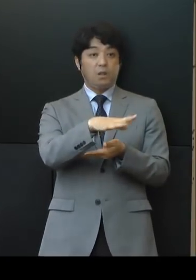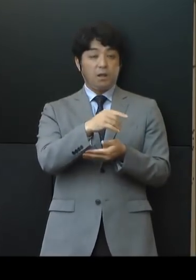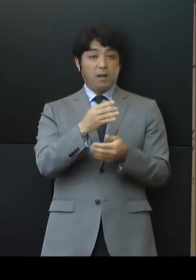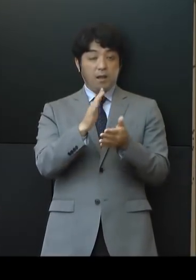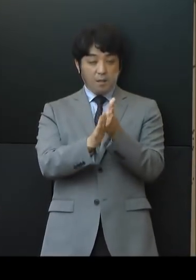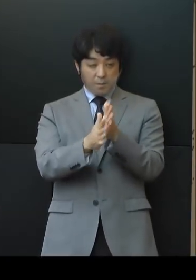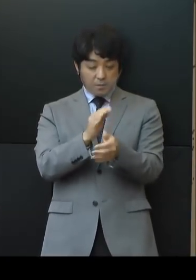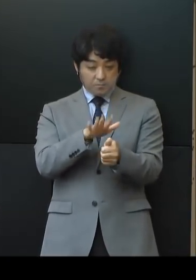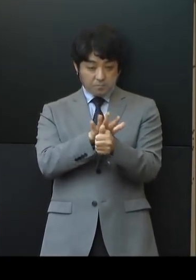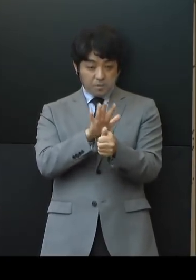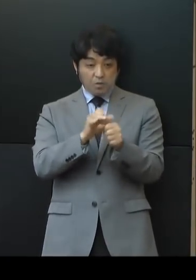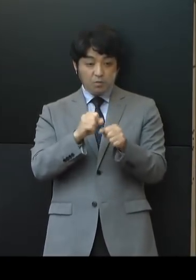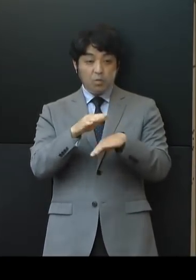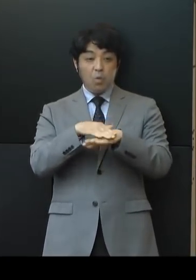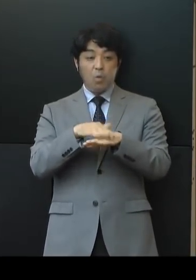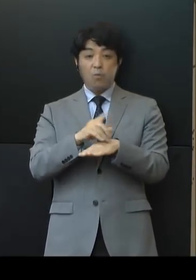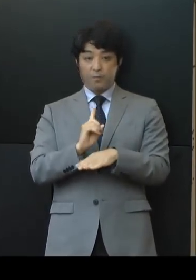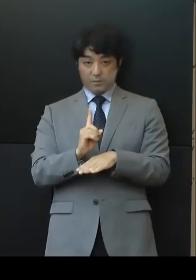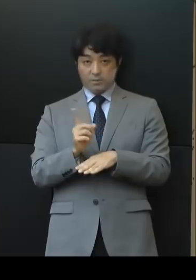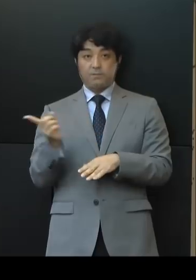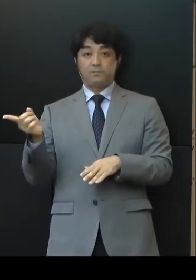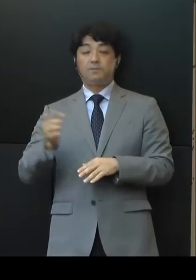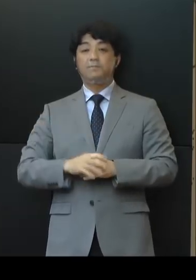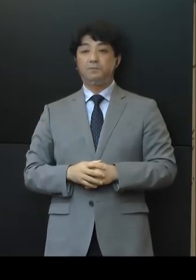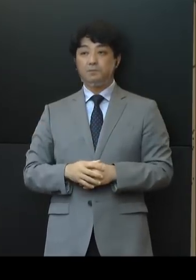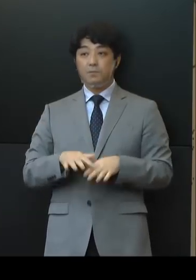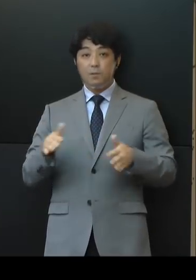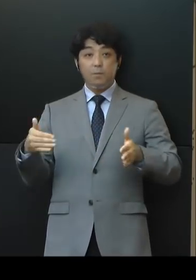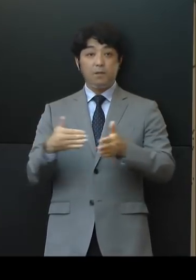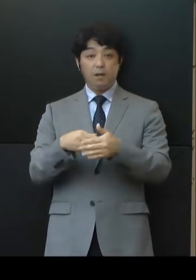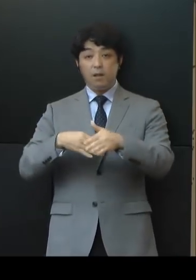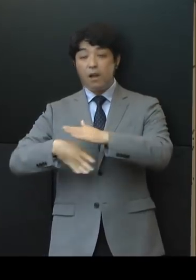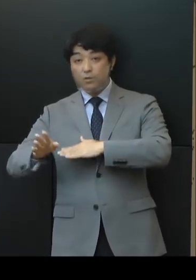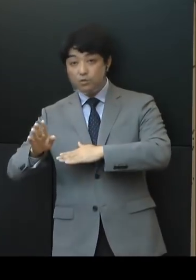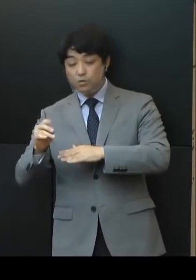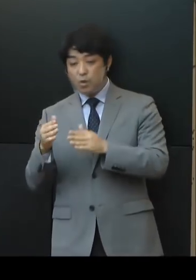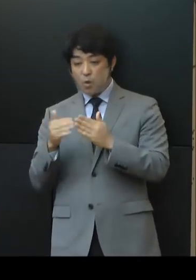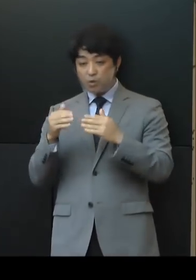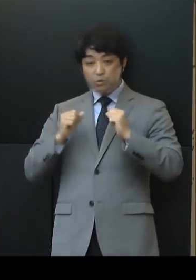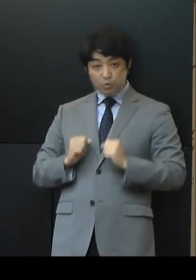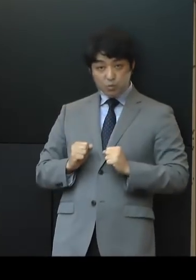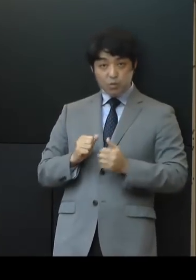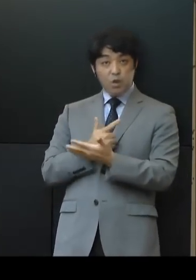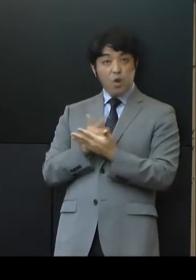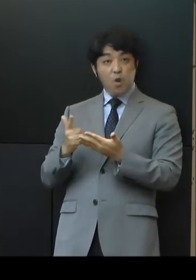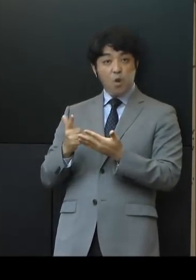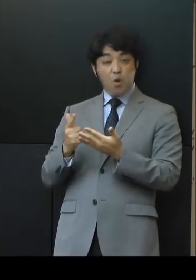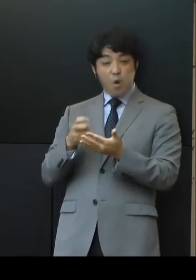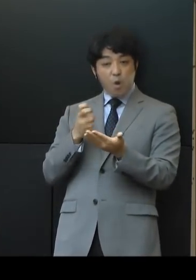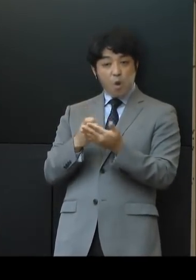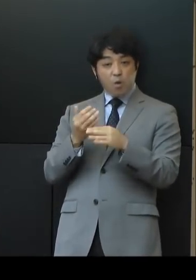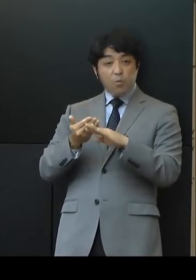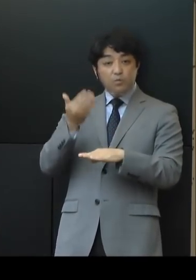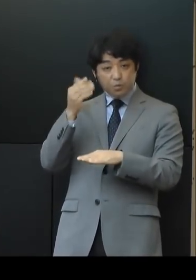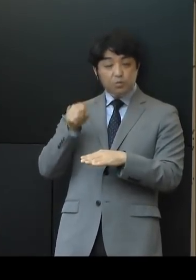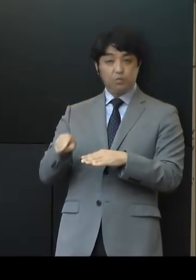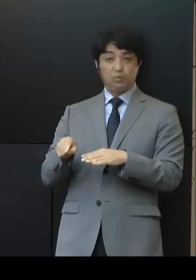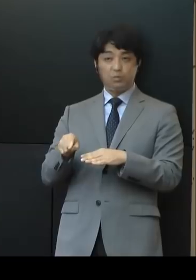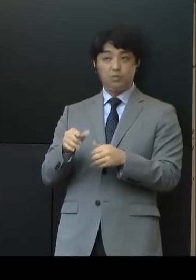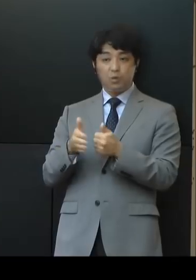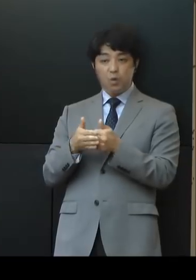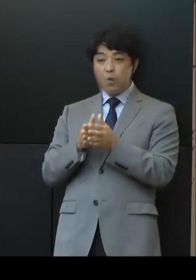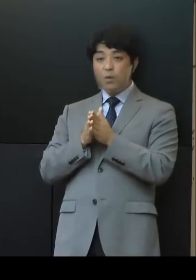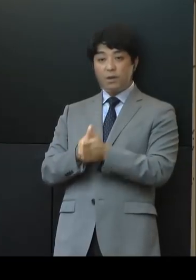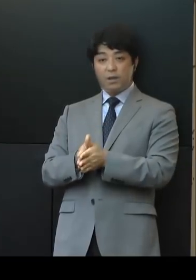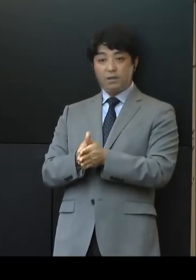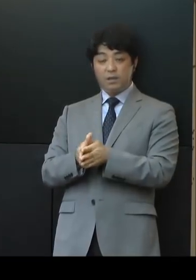ということですけれども、これまでの外出自粛要請および今回の特措法に基づく協力要請等、感染症拡